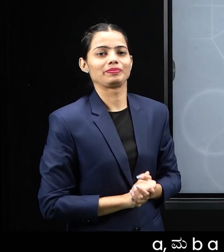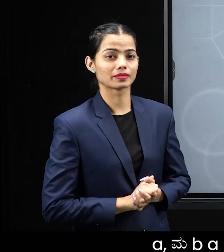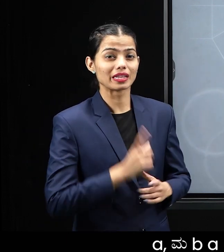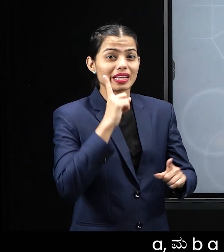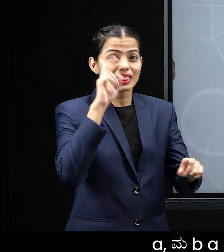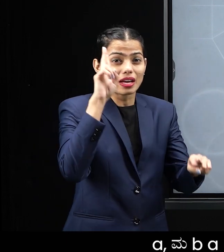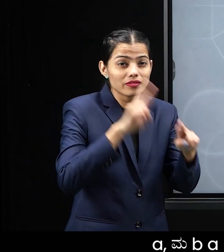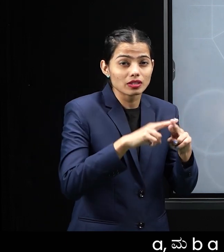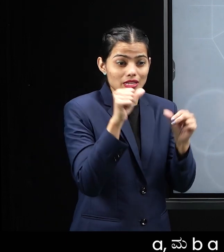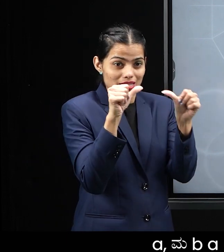a ಮತ್ತು b